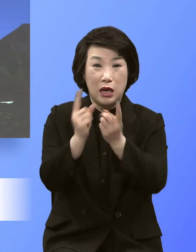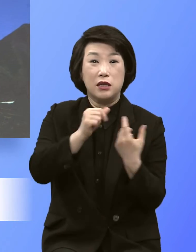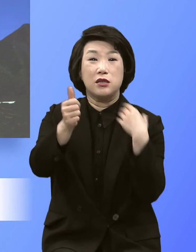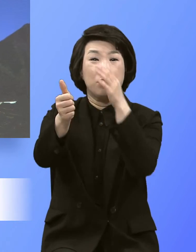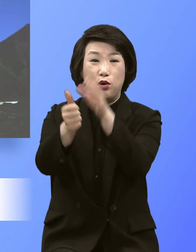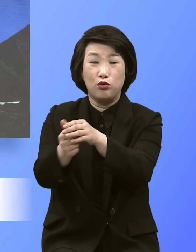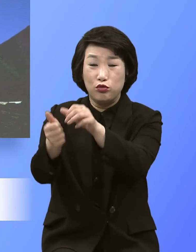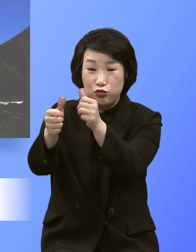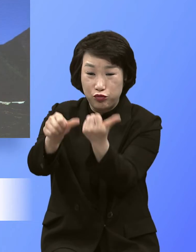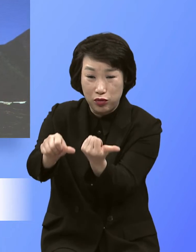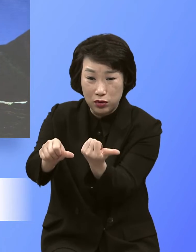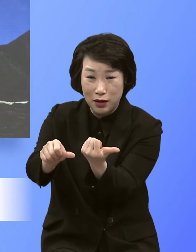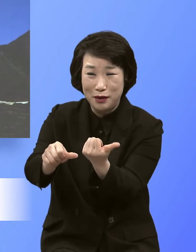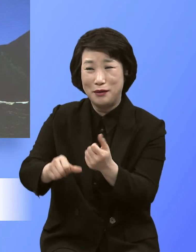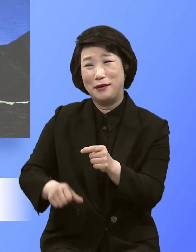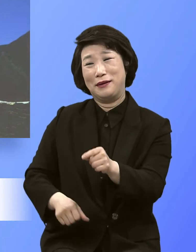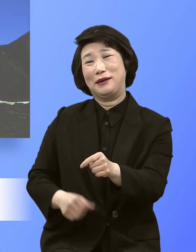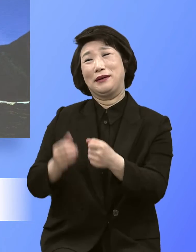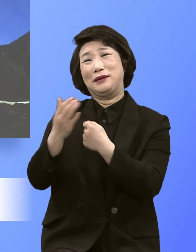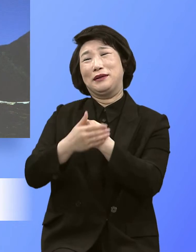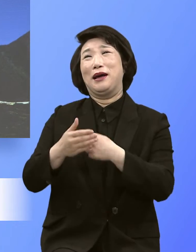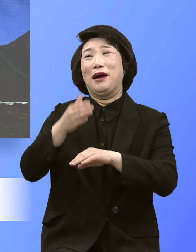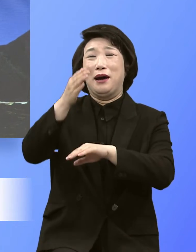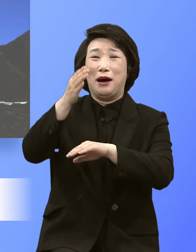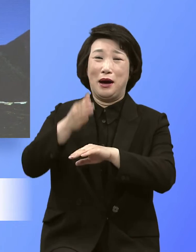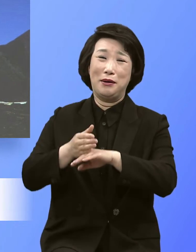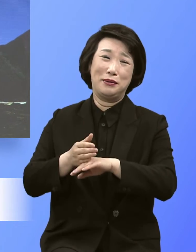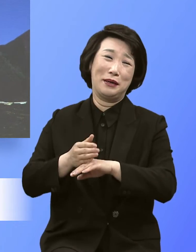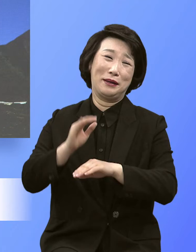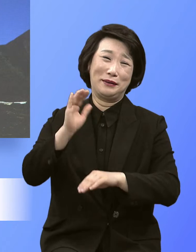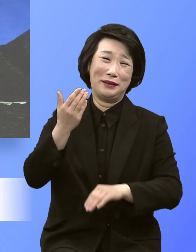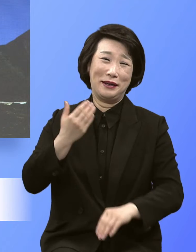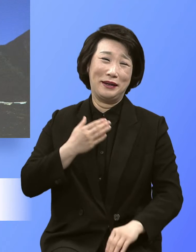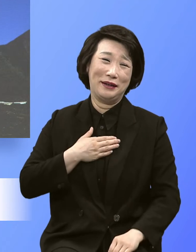죽으셨다. 이 은혜 감사해야지.